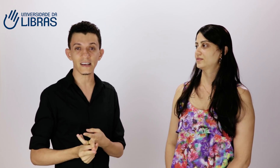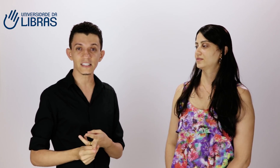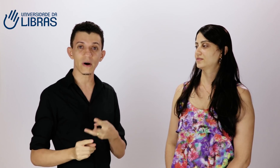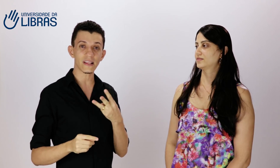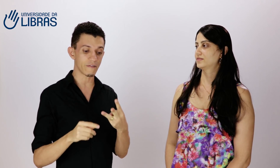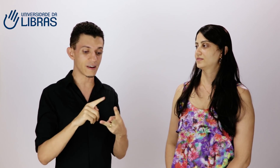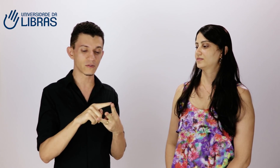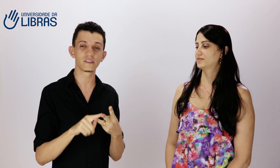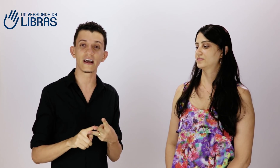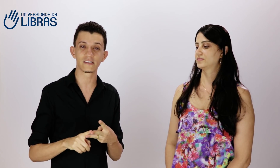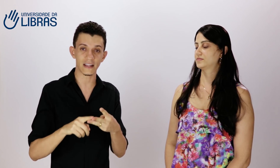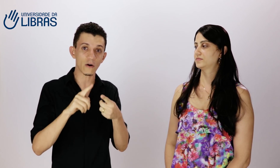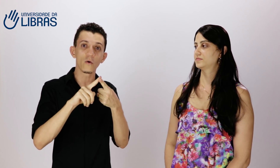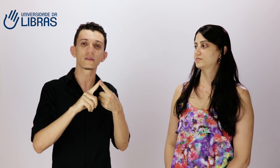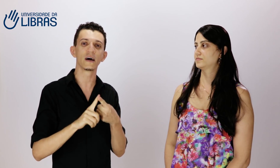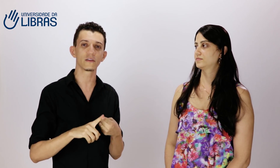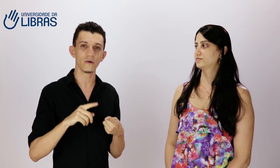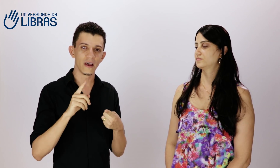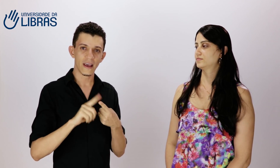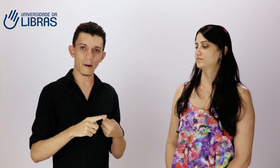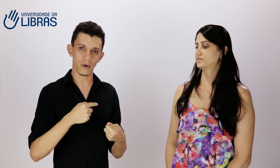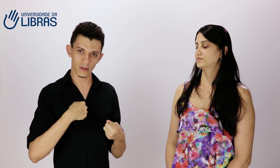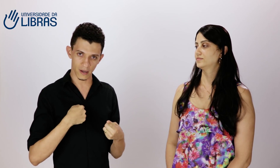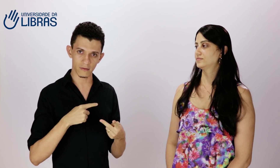indexação através dos dedos. Ela está apontando e apontando.